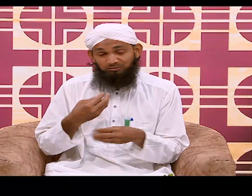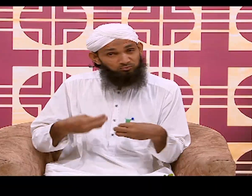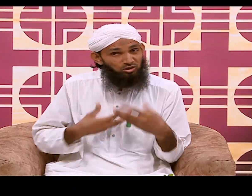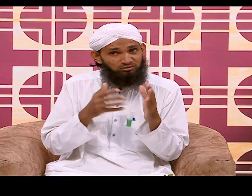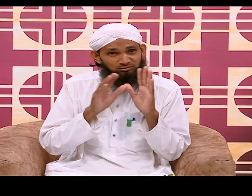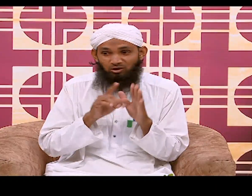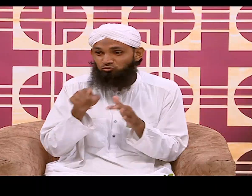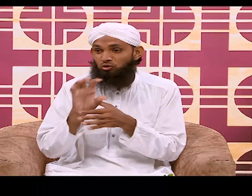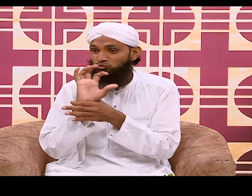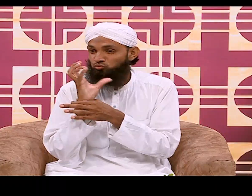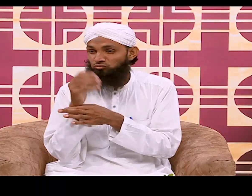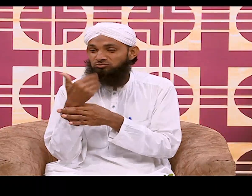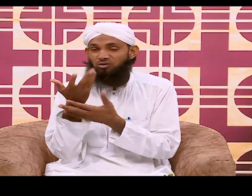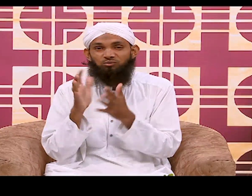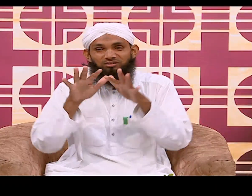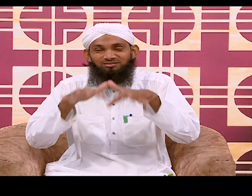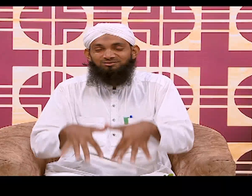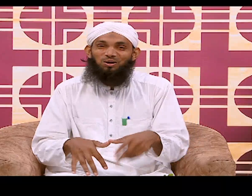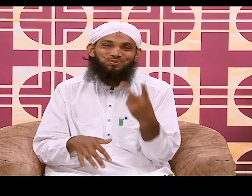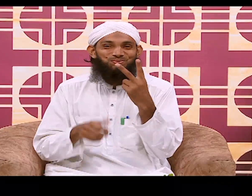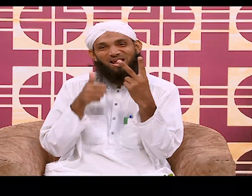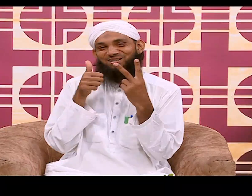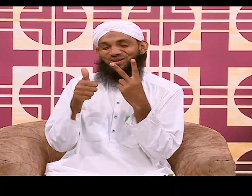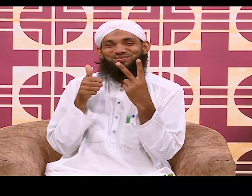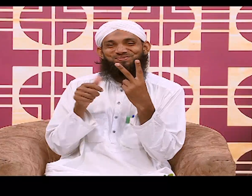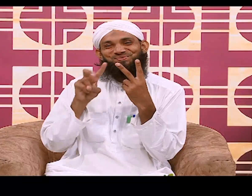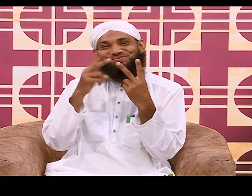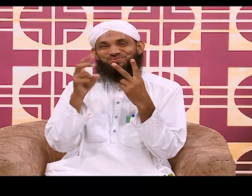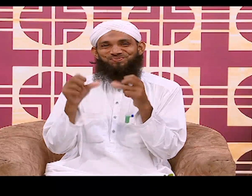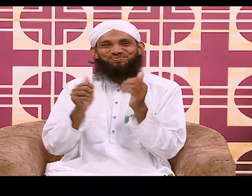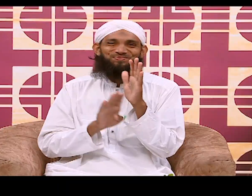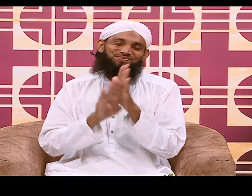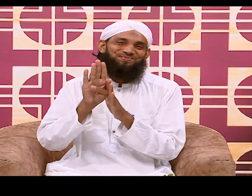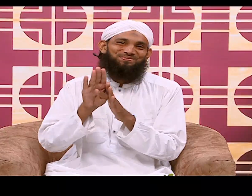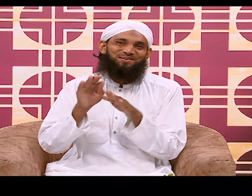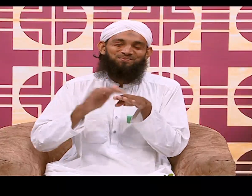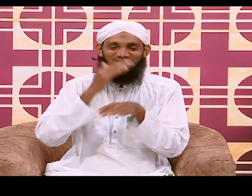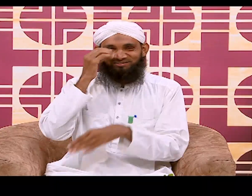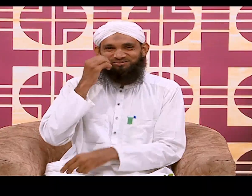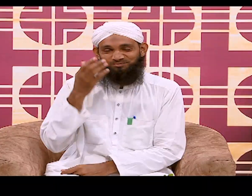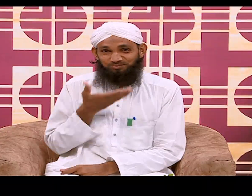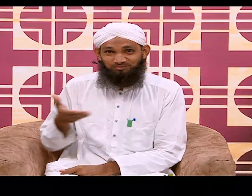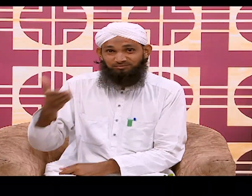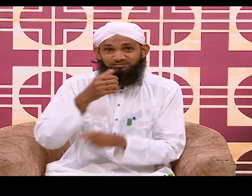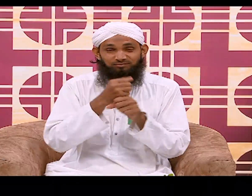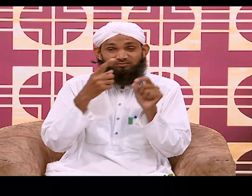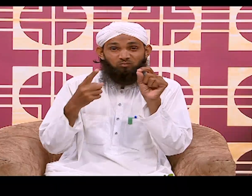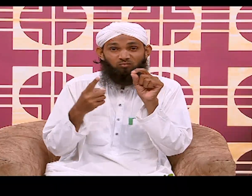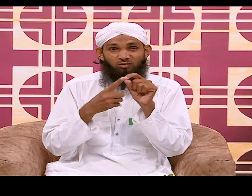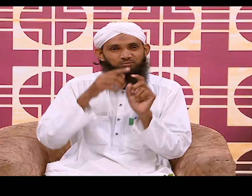تو تمہاری دنیا بھی بہتر ہو جائے گی اور تمہاری آخرت بھی سنور جائے گی۔ اے عاشقان غوث پاک، آئیے